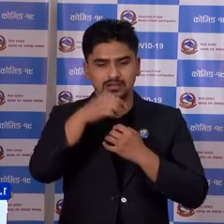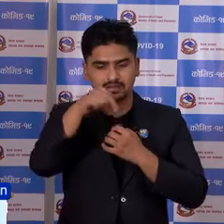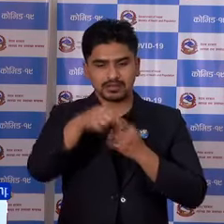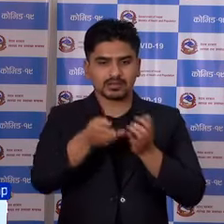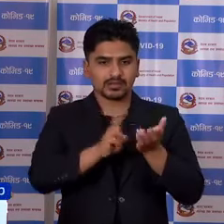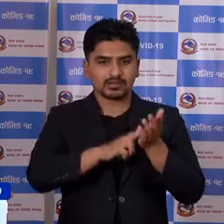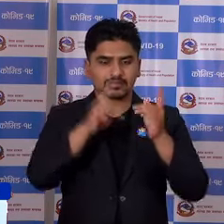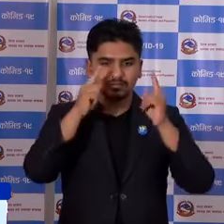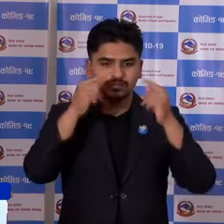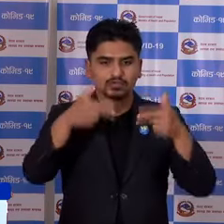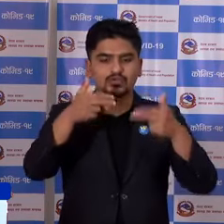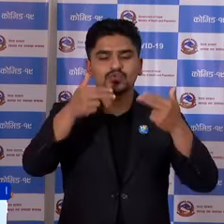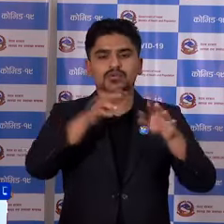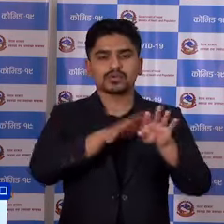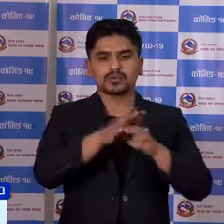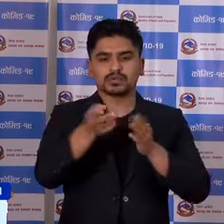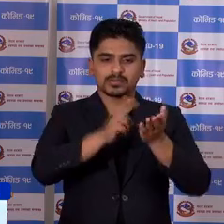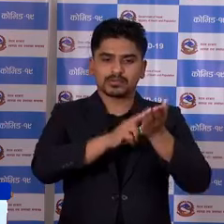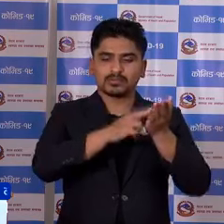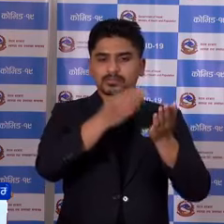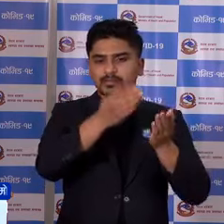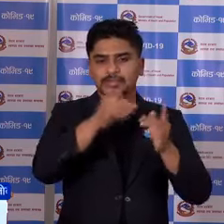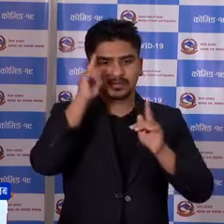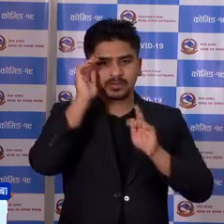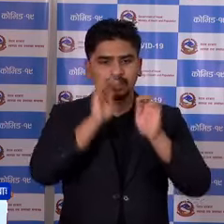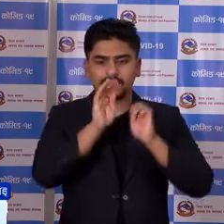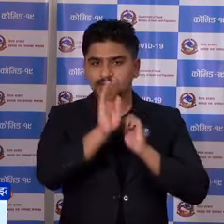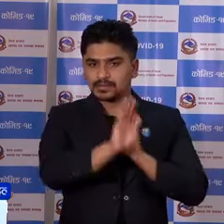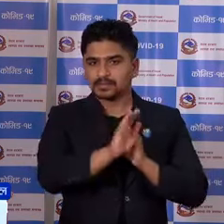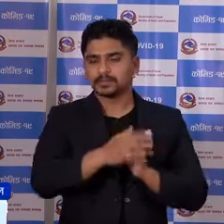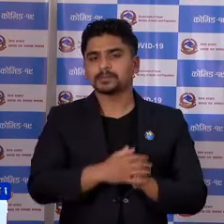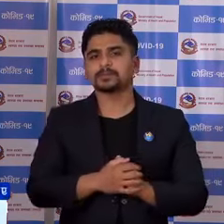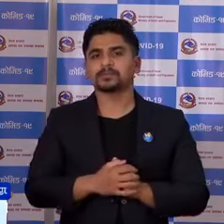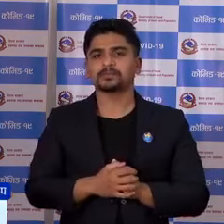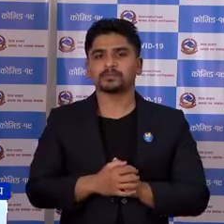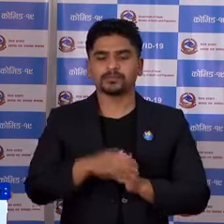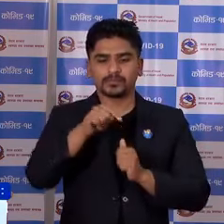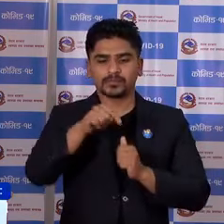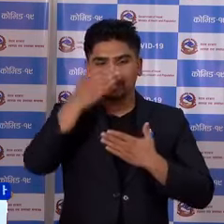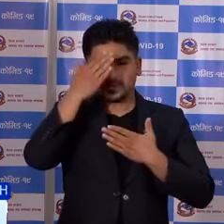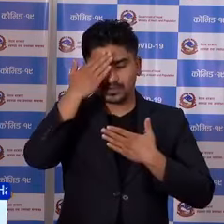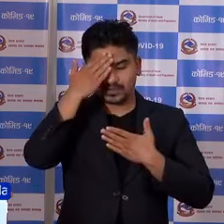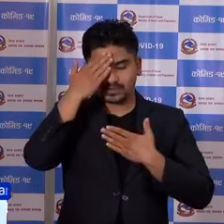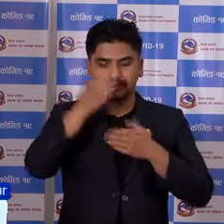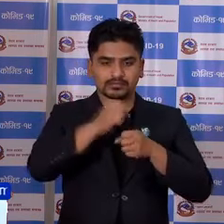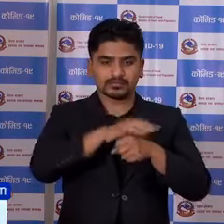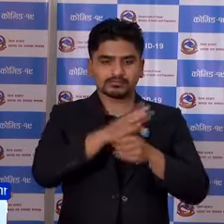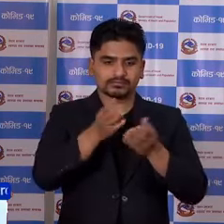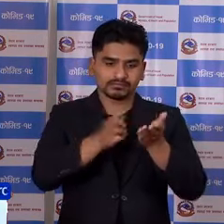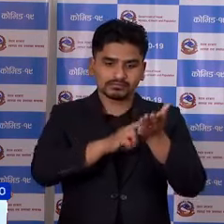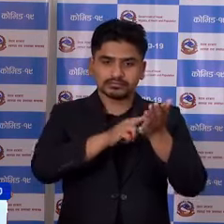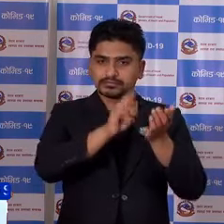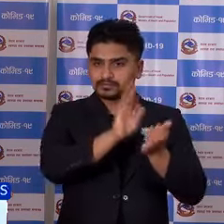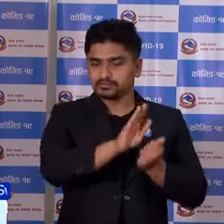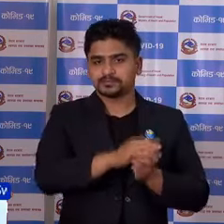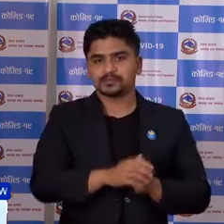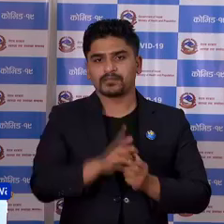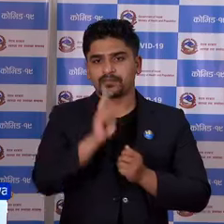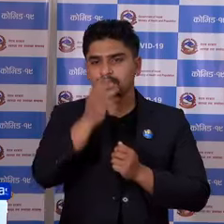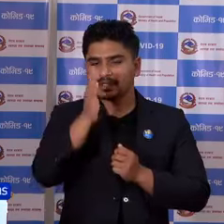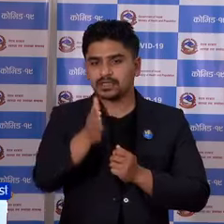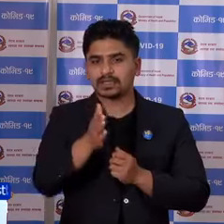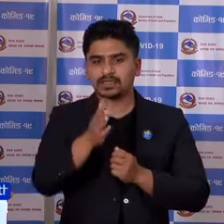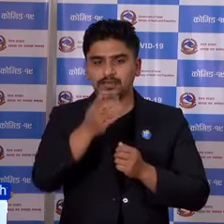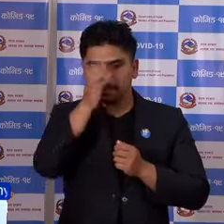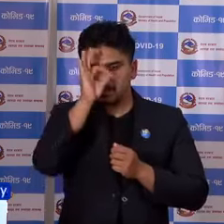बढी चुनौतीहरू थपिने सम्भावना छ देशमा, यो संक्रमण बढ्दो क्रममा रहेकोले। त्यसले